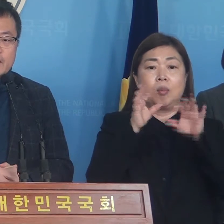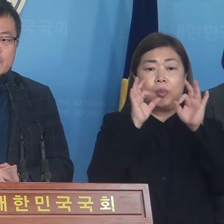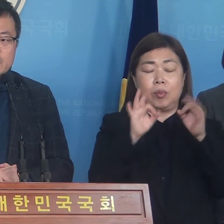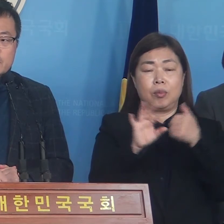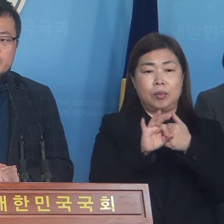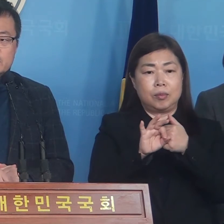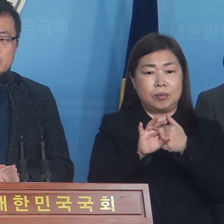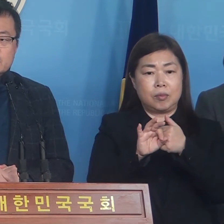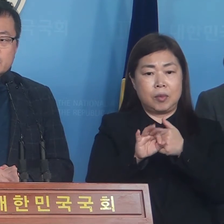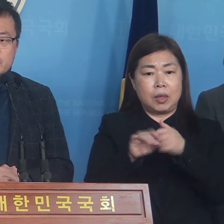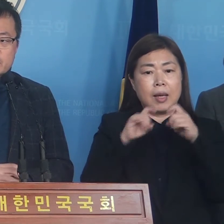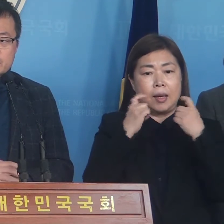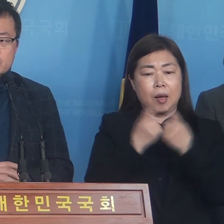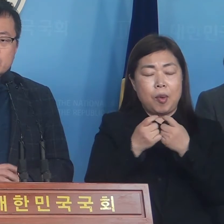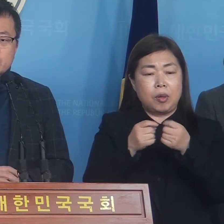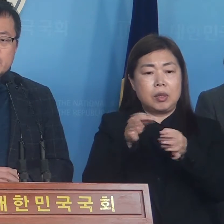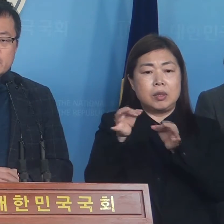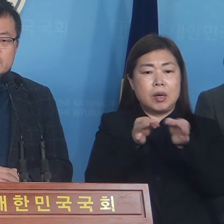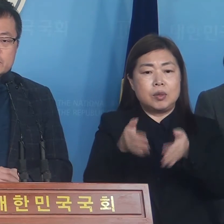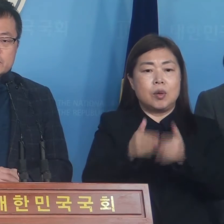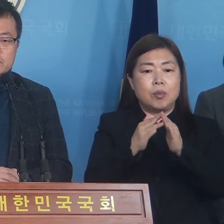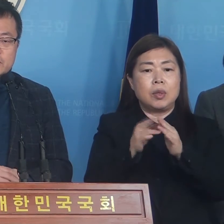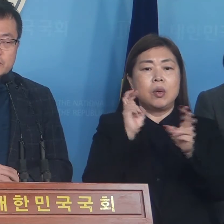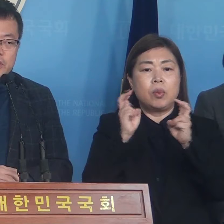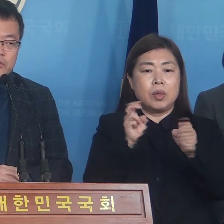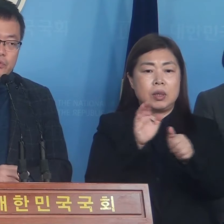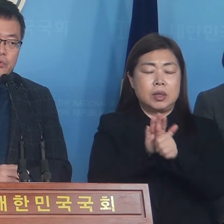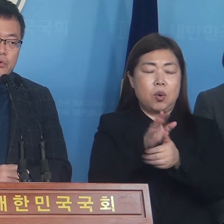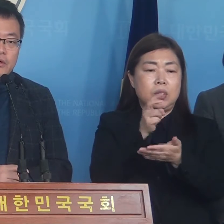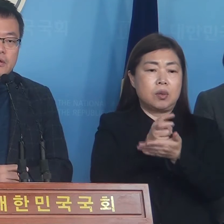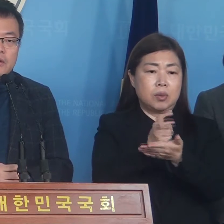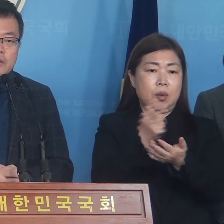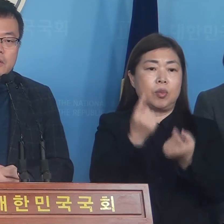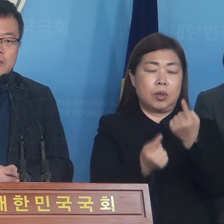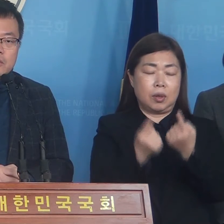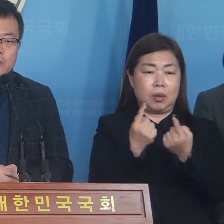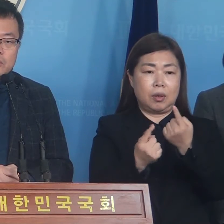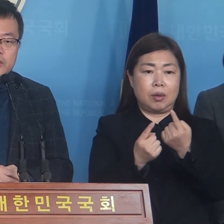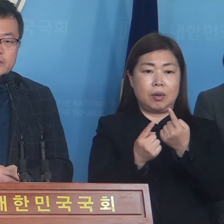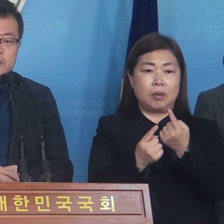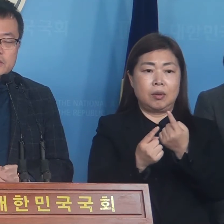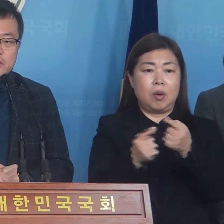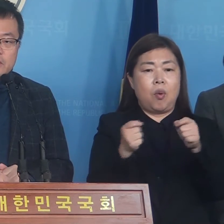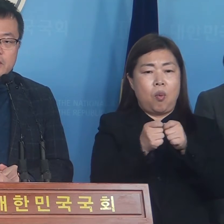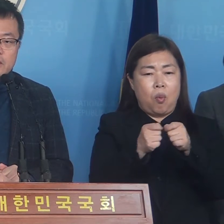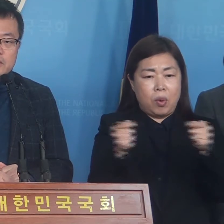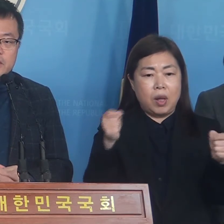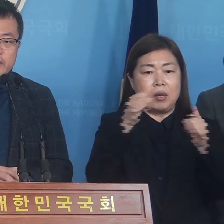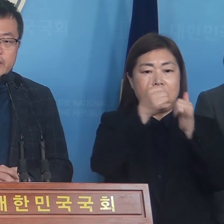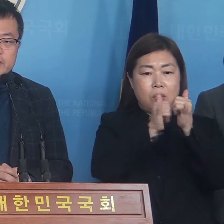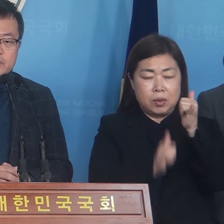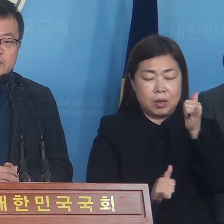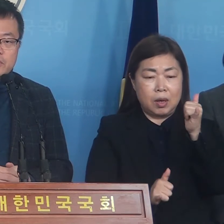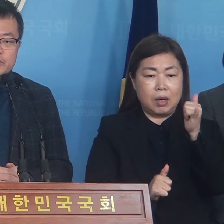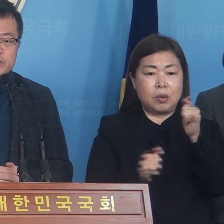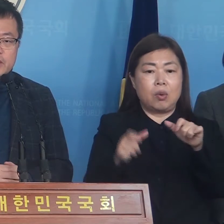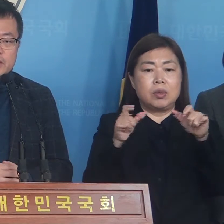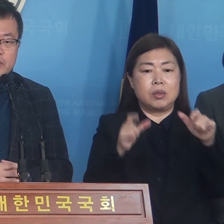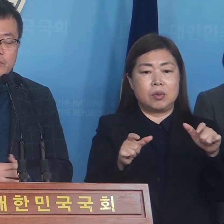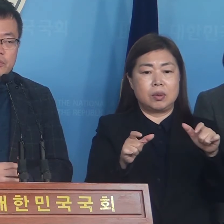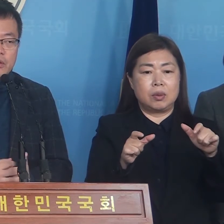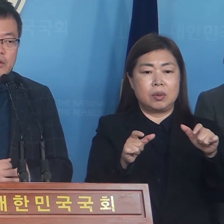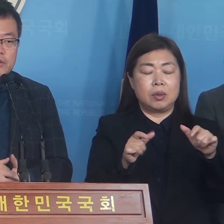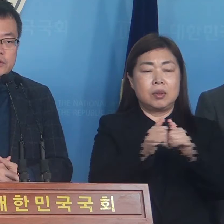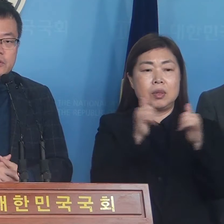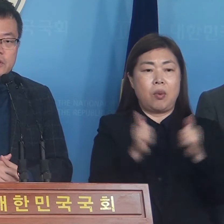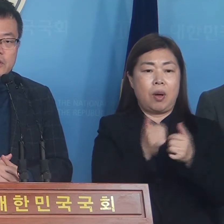보면 개별 상점, 개별 기업에 대한 지원 정책보다도 오랜 역사와 그 사회의 지역 커뮤니티가